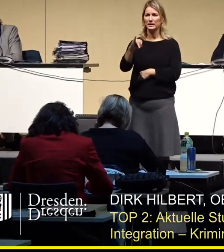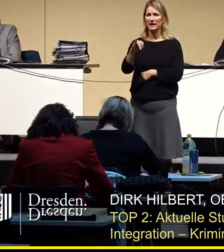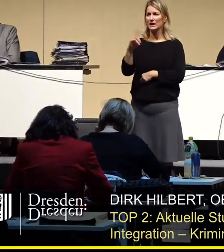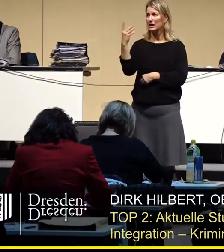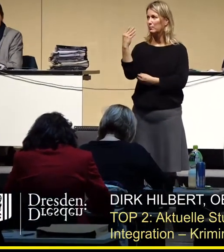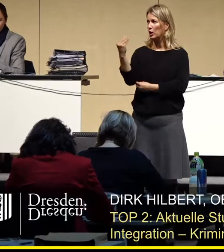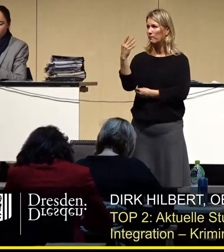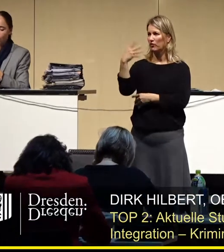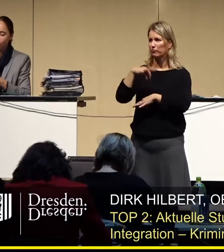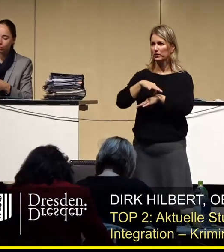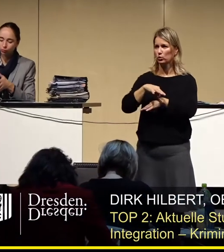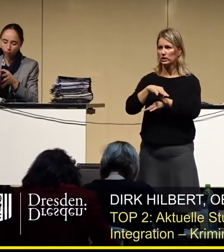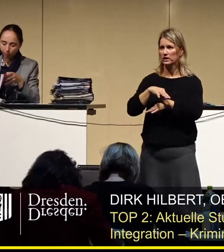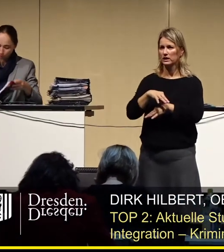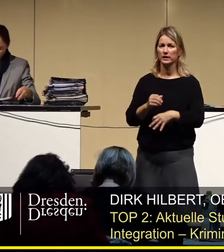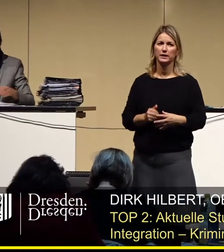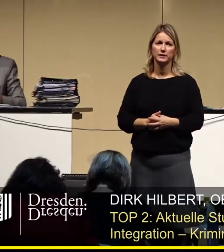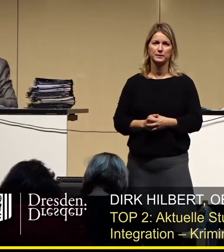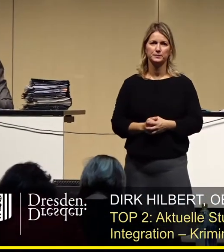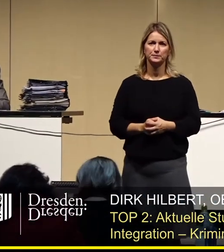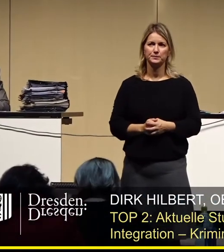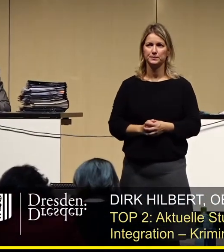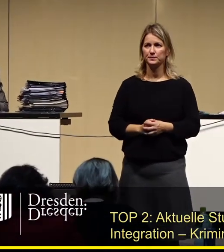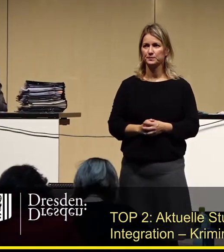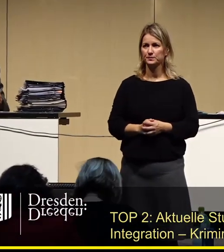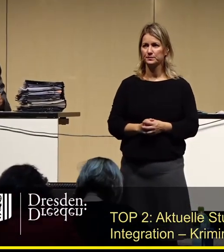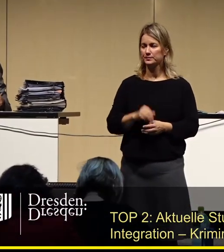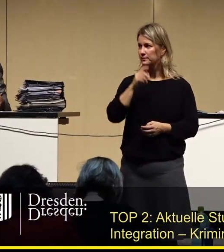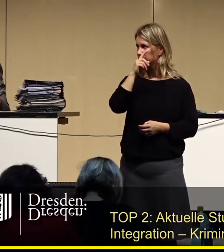wie alle anderen darf ich